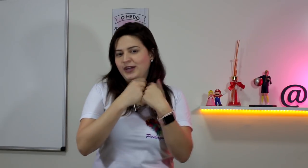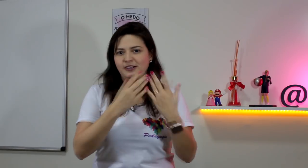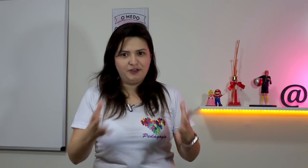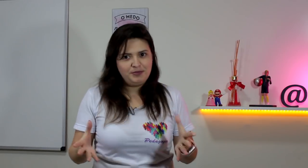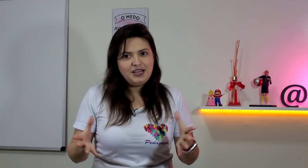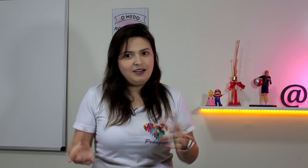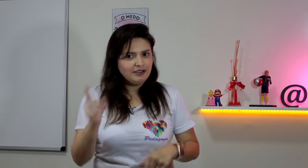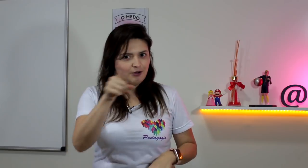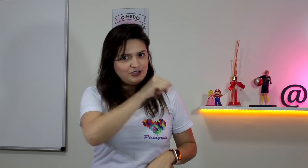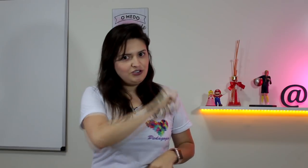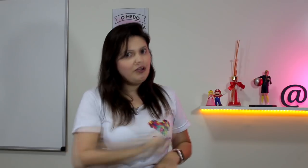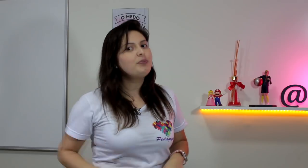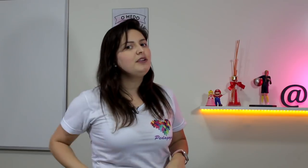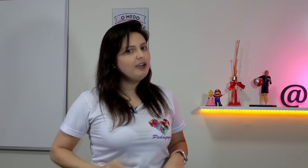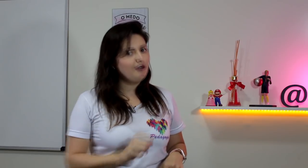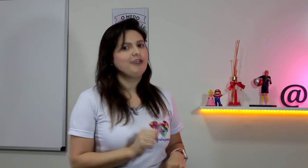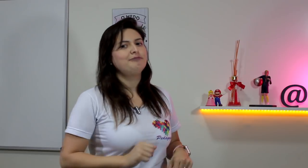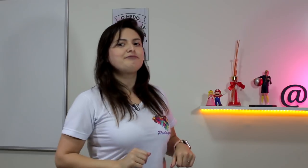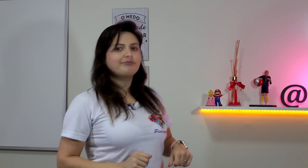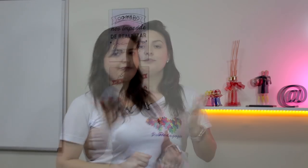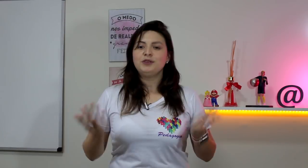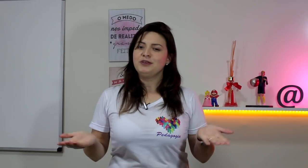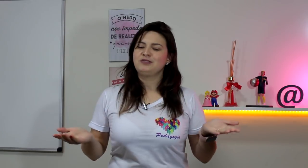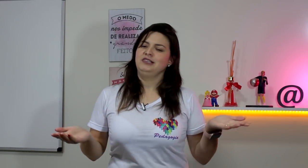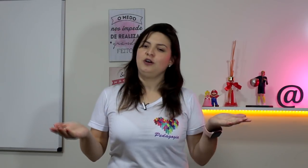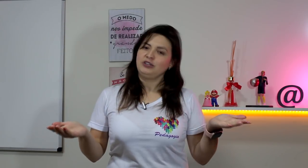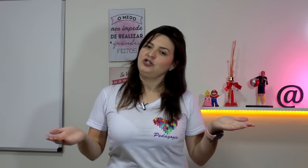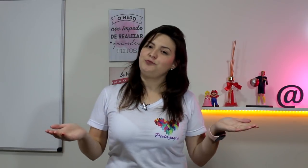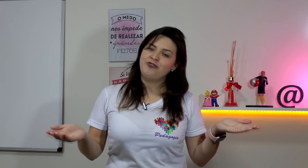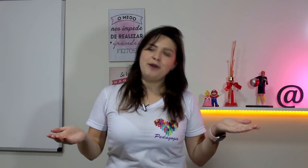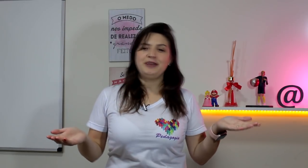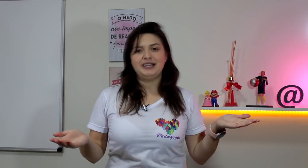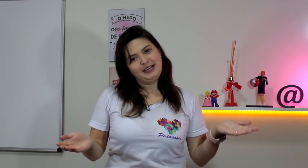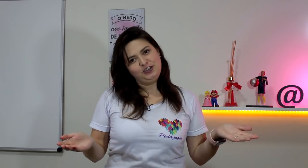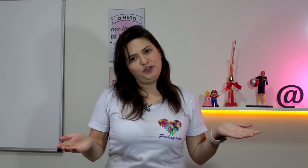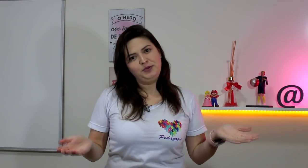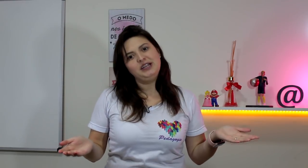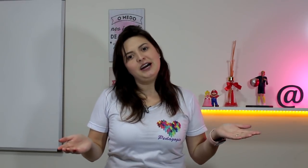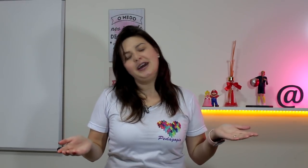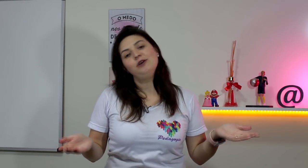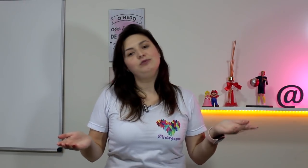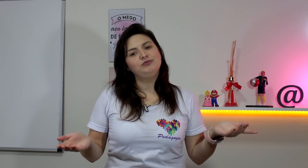da família, que é o que a gente vai aprender agora. Primeiro sinal que a gente vai aprender aqui de família é um